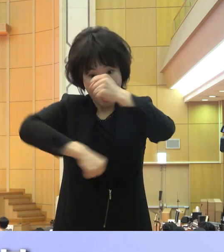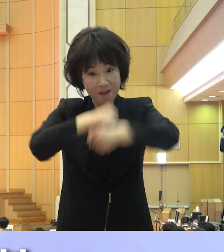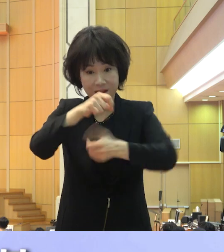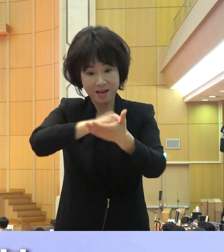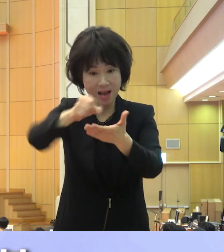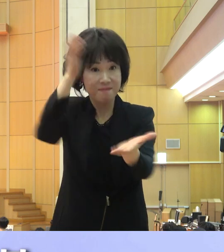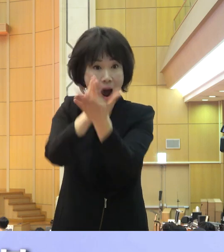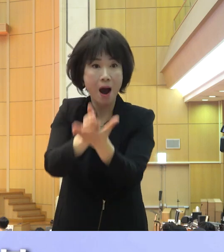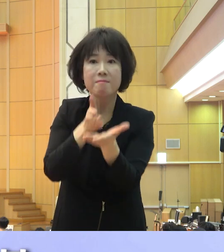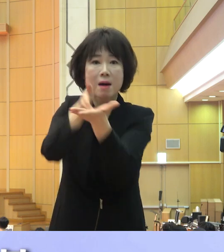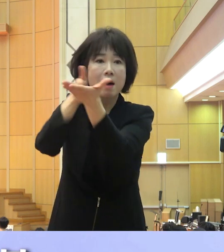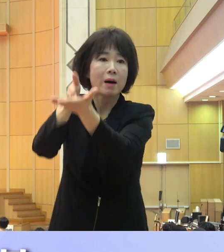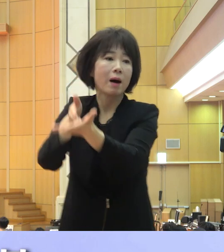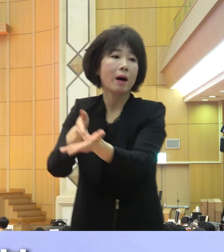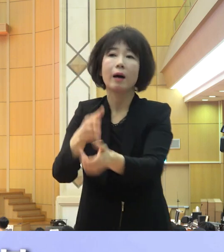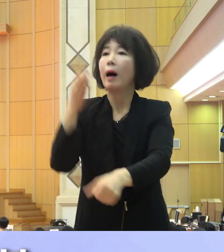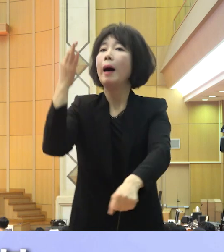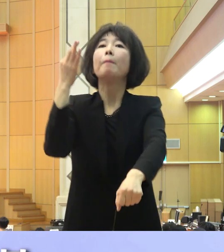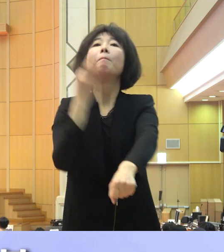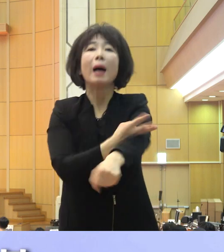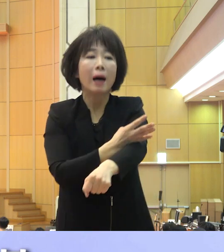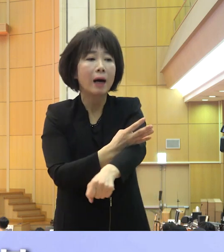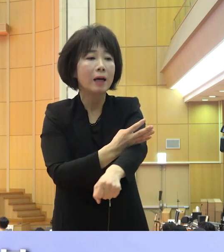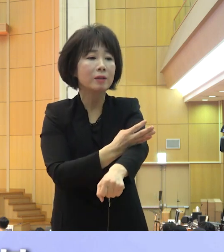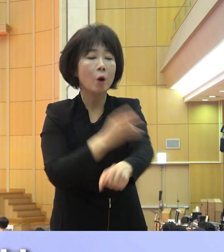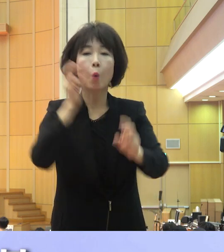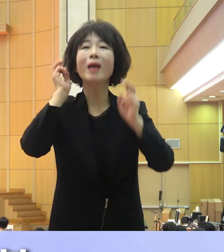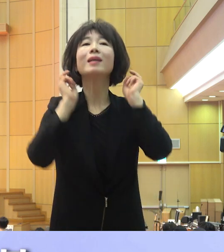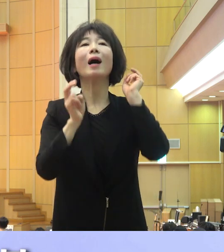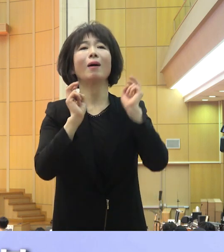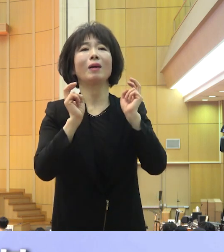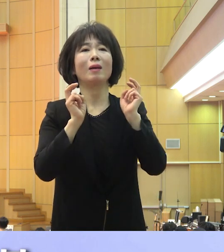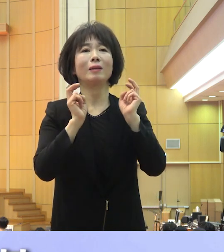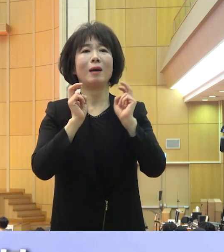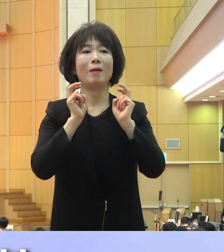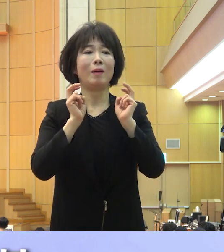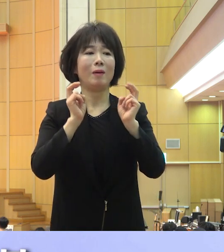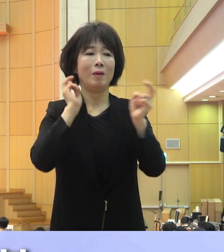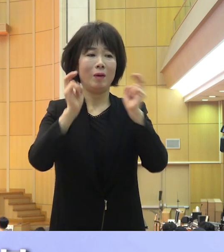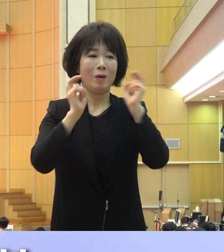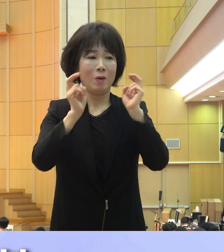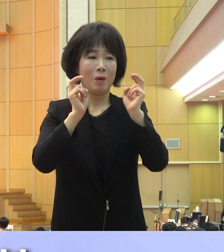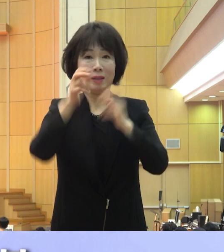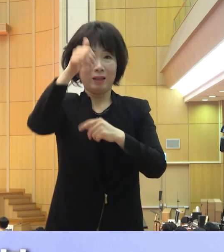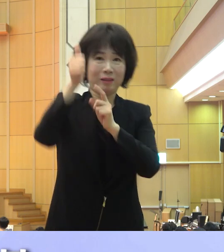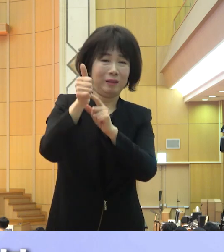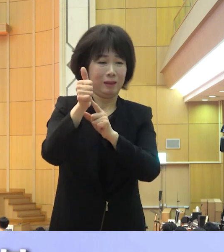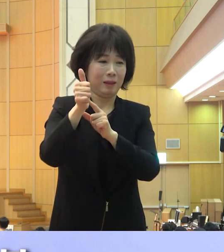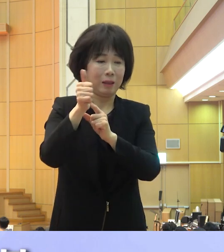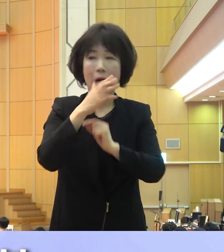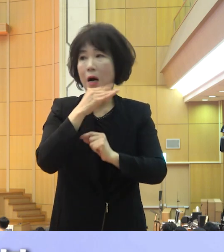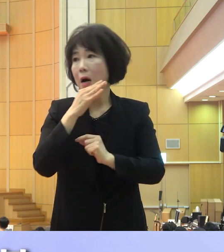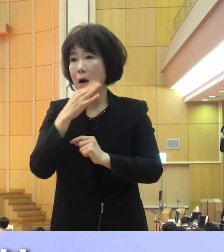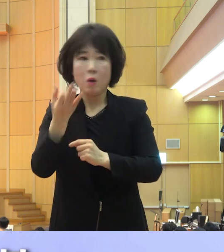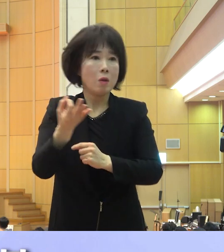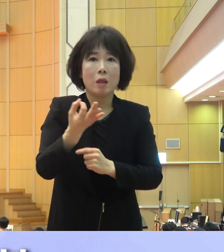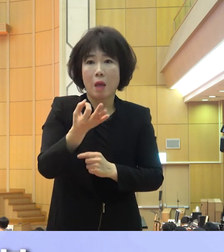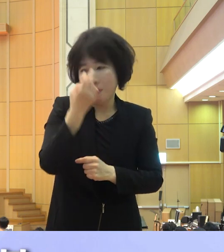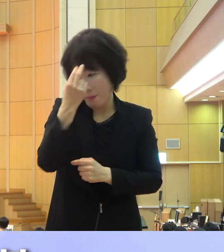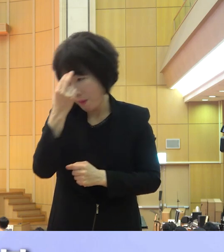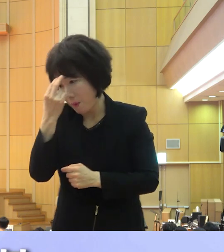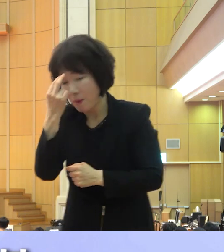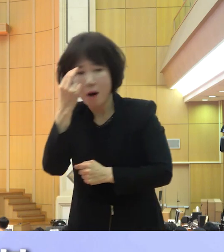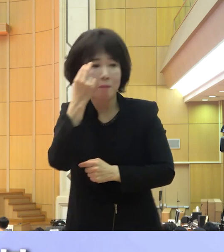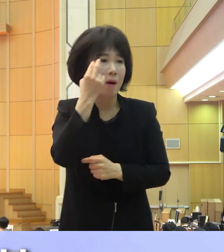어쩔 수 없이 회사를 존립해야 되니까 구조조정에 들어간 거예요. 구조조정 알죠?